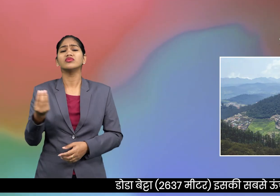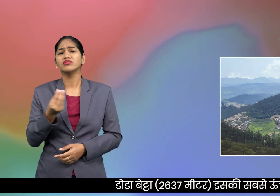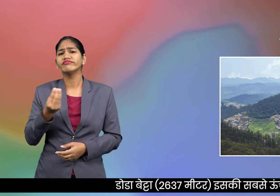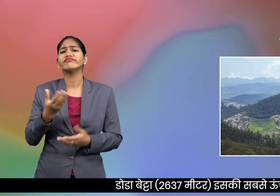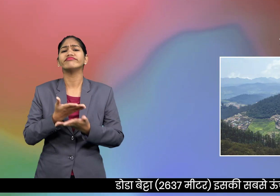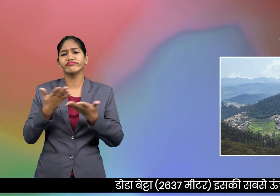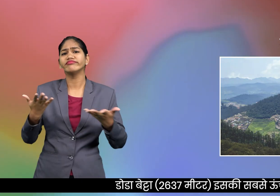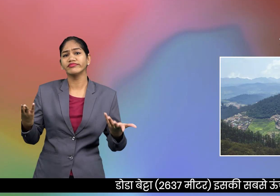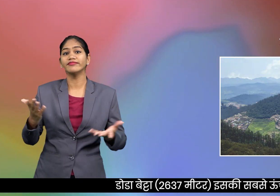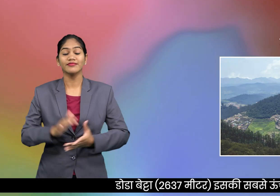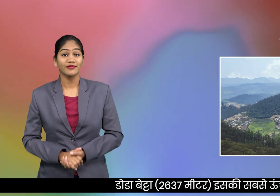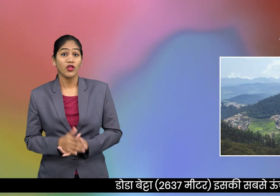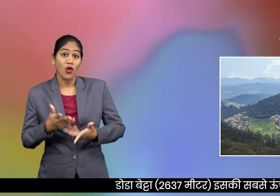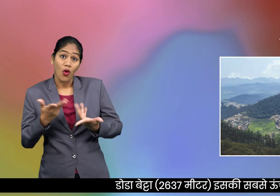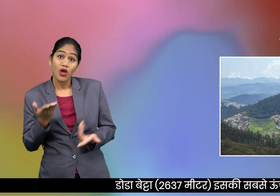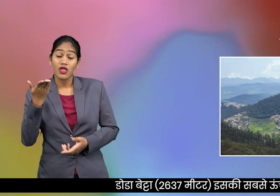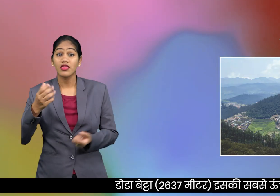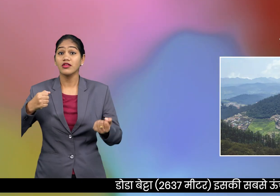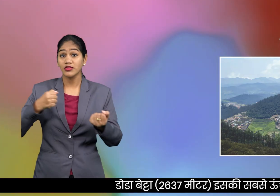1637 मीटर इसकी सबसे ऊंची चोटी है।